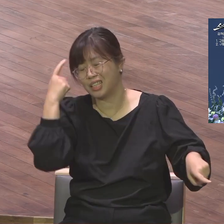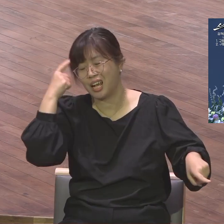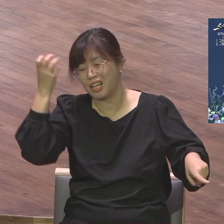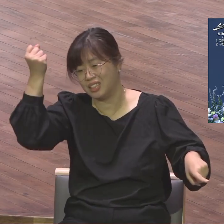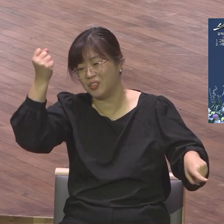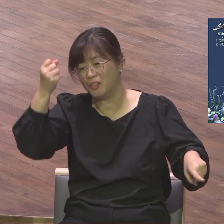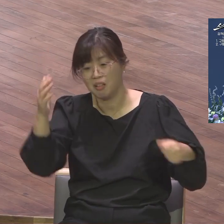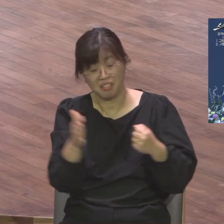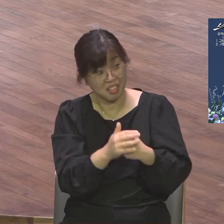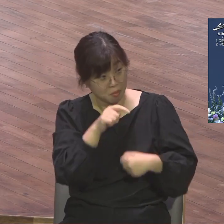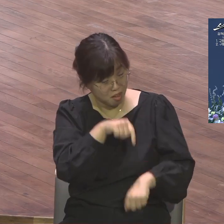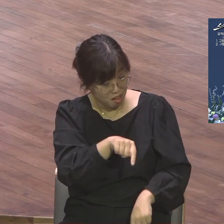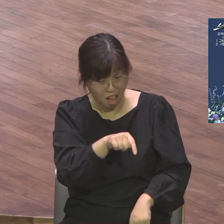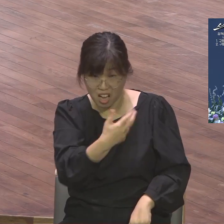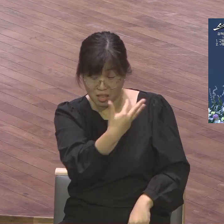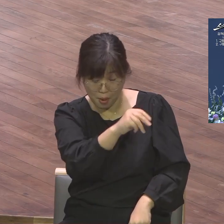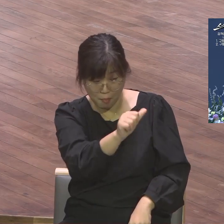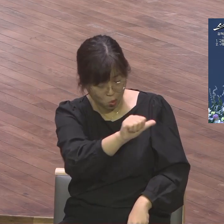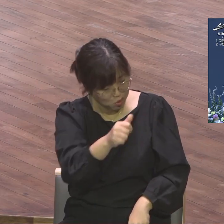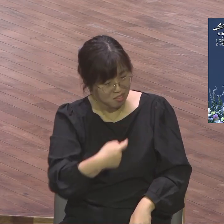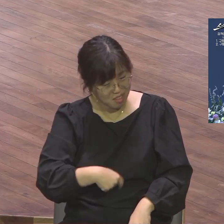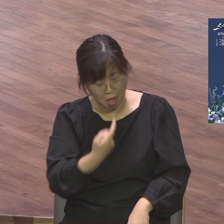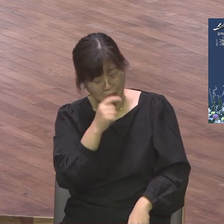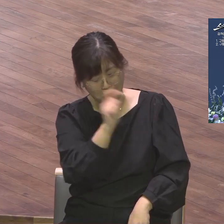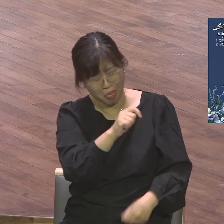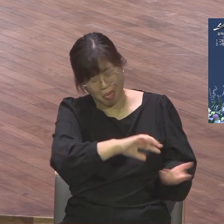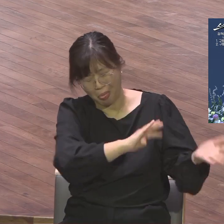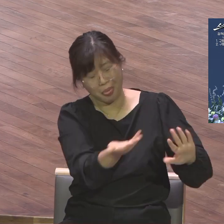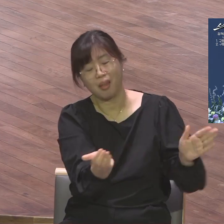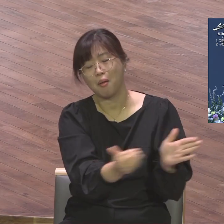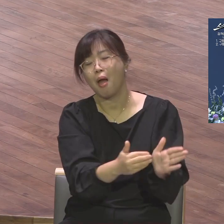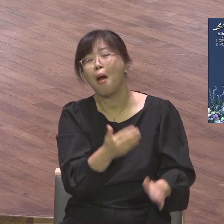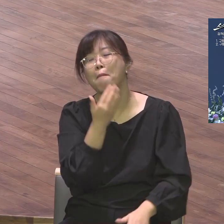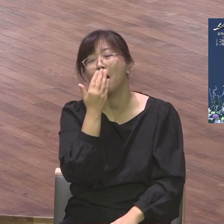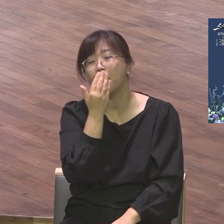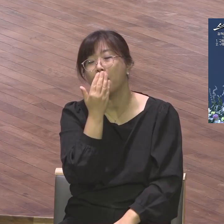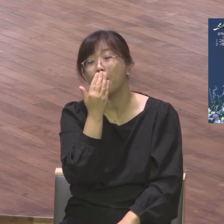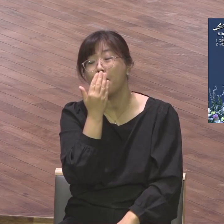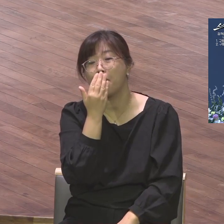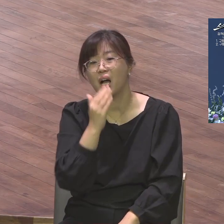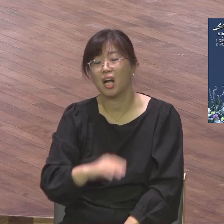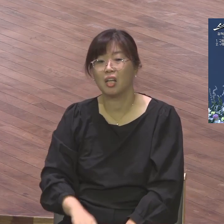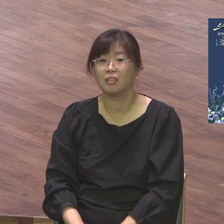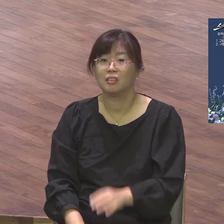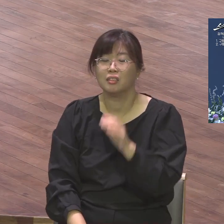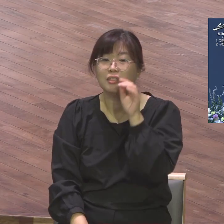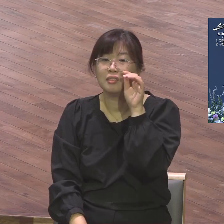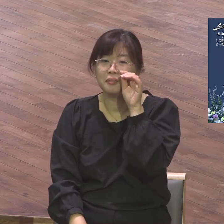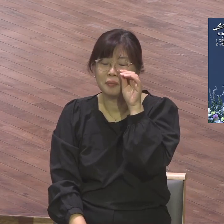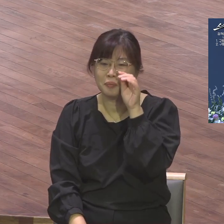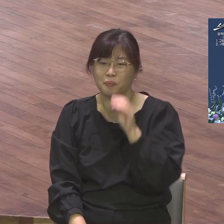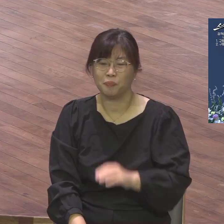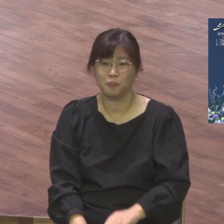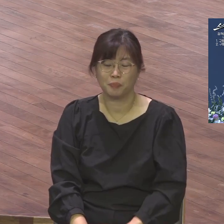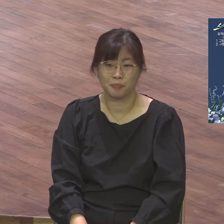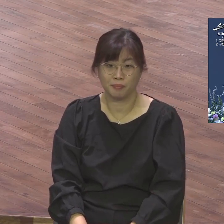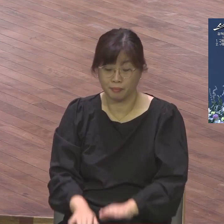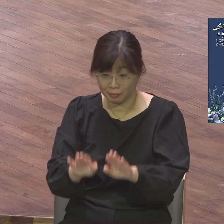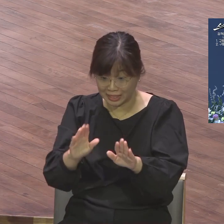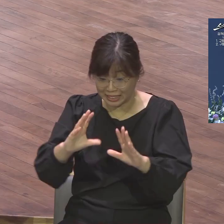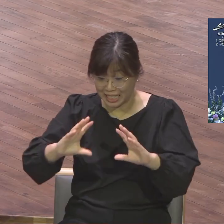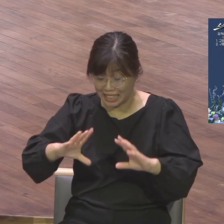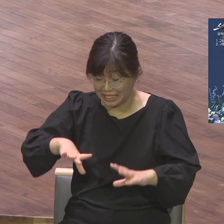그런데 본문 내용은요 이런 부분뿐만 아니라 넓게는 하나님께서 창세기 3장에서 하나님 말씀에